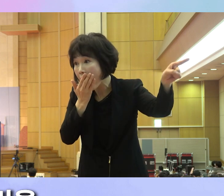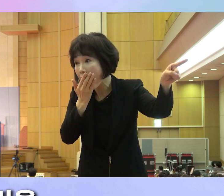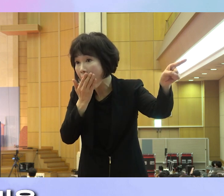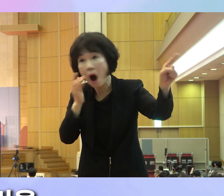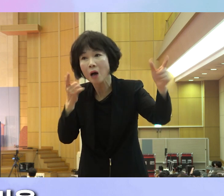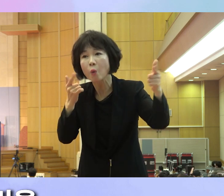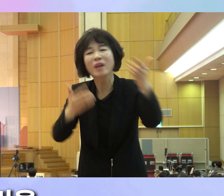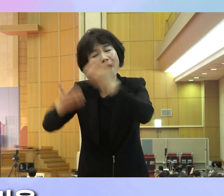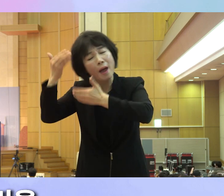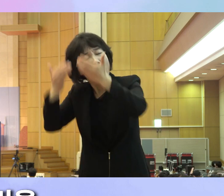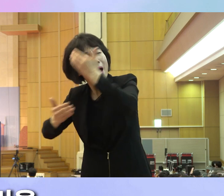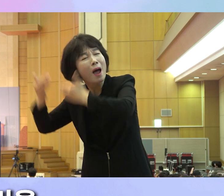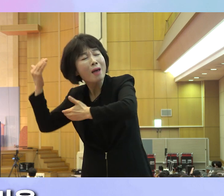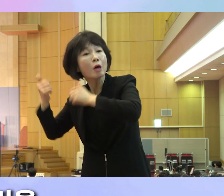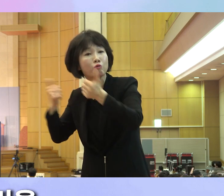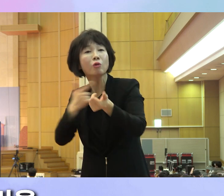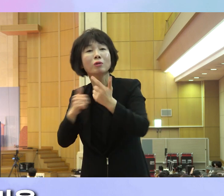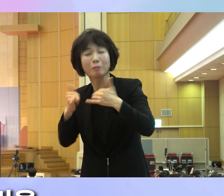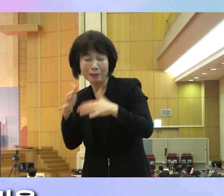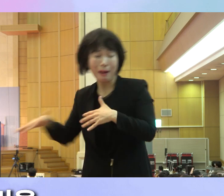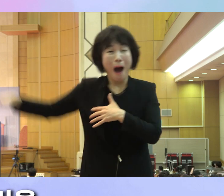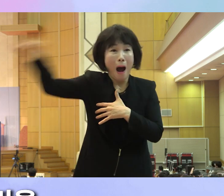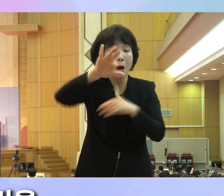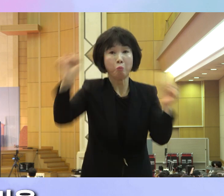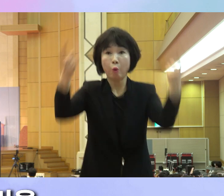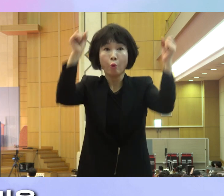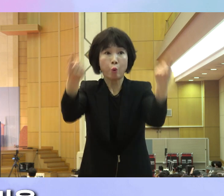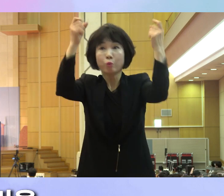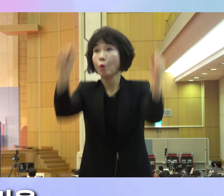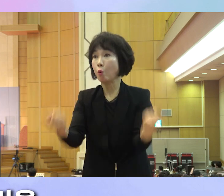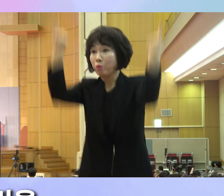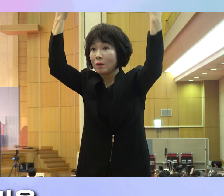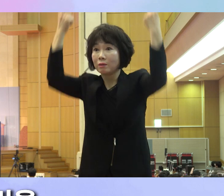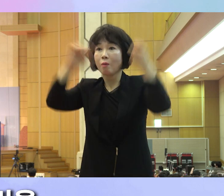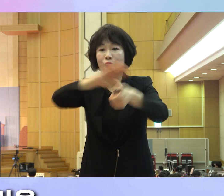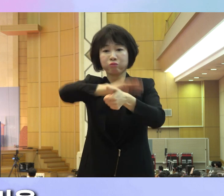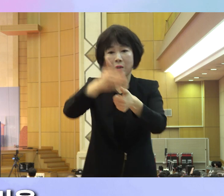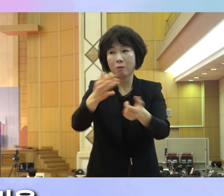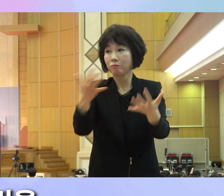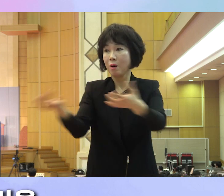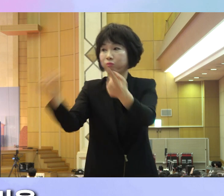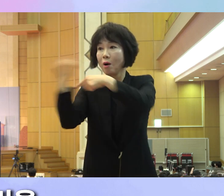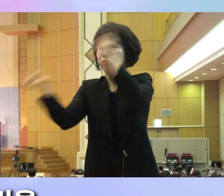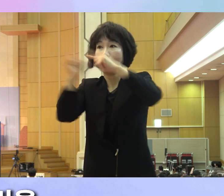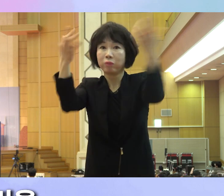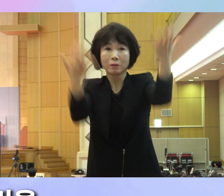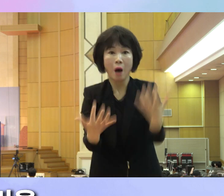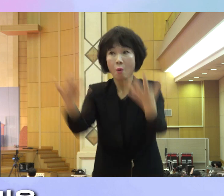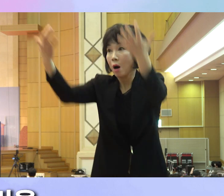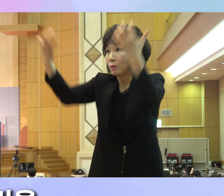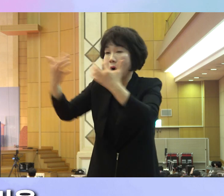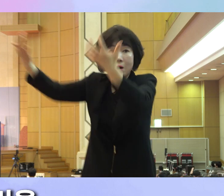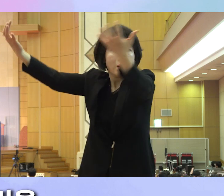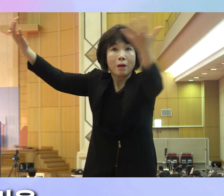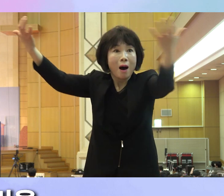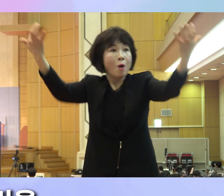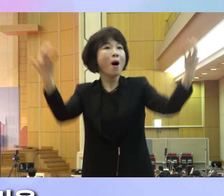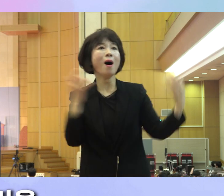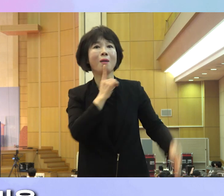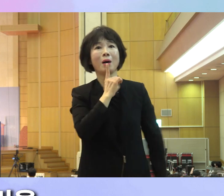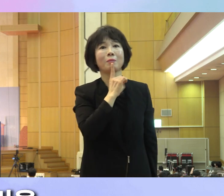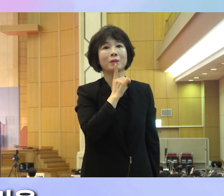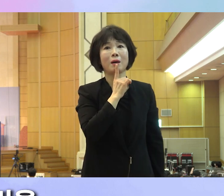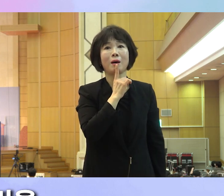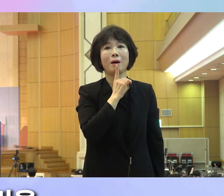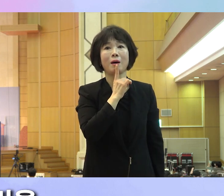예수 믿던 사람들이 죽었는데 죽었던 성도의 무덤이 열리면서 사람들도 예수님은